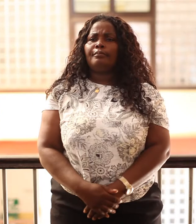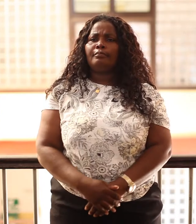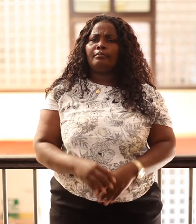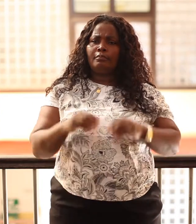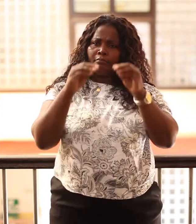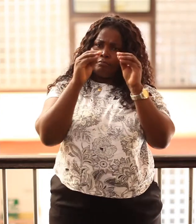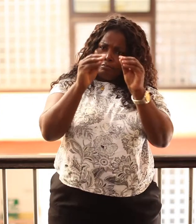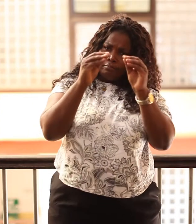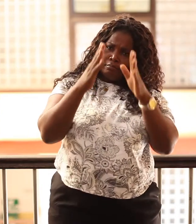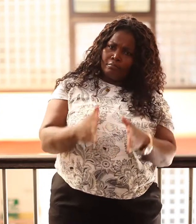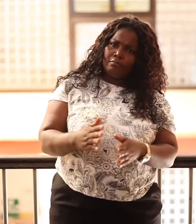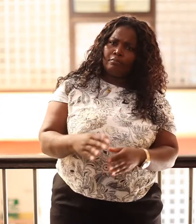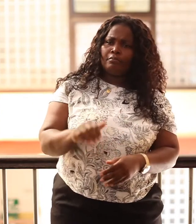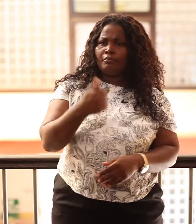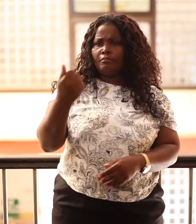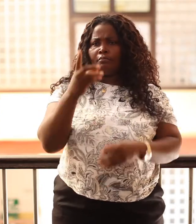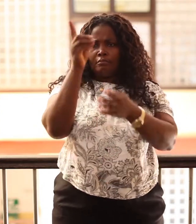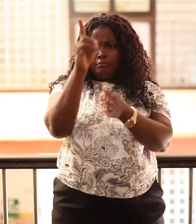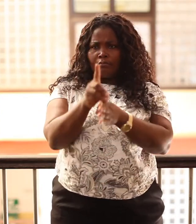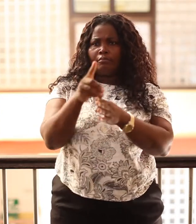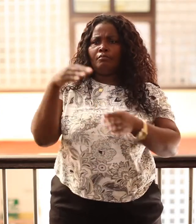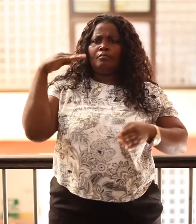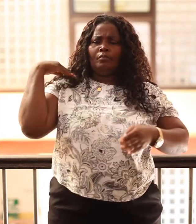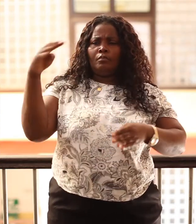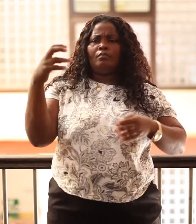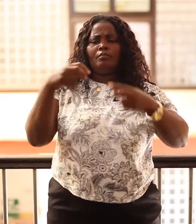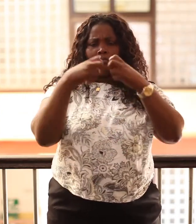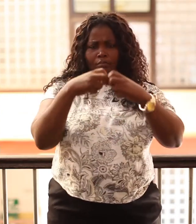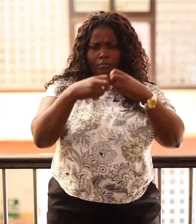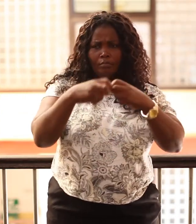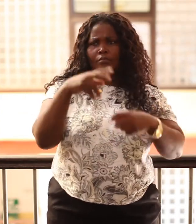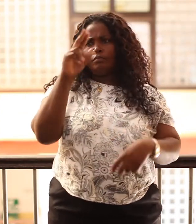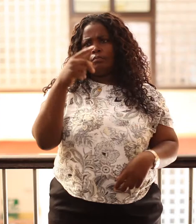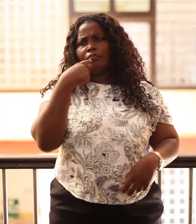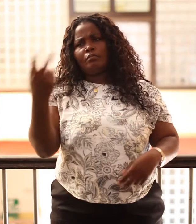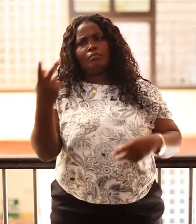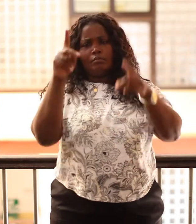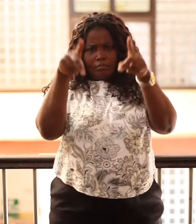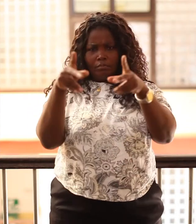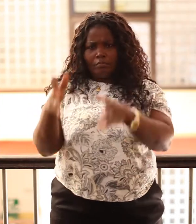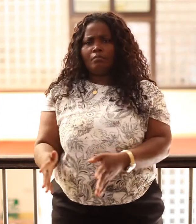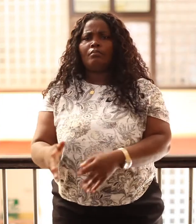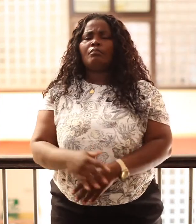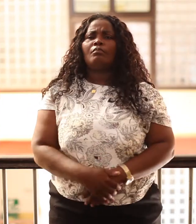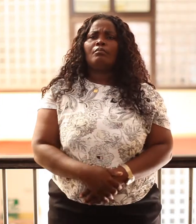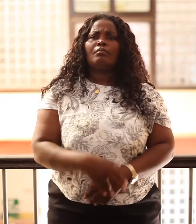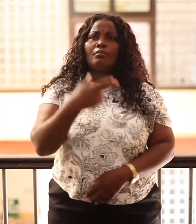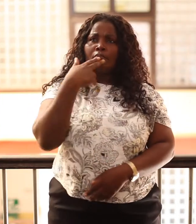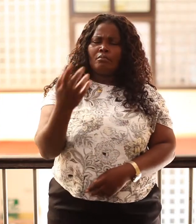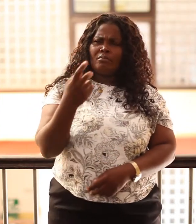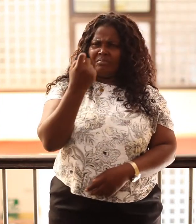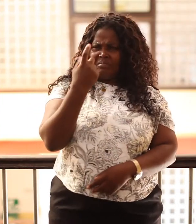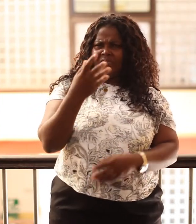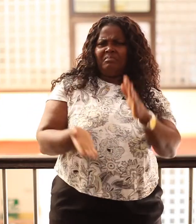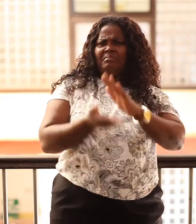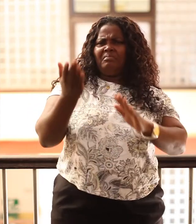Señala a las decisiones políticas como el problema y no a las personas. Hay quienes tienen